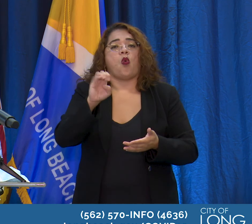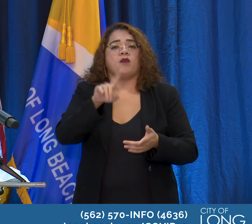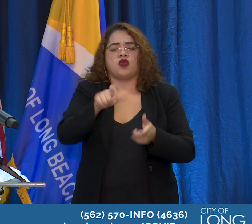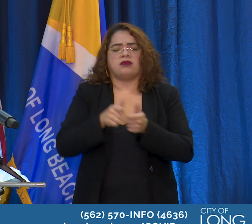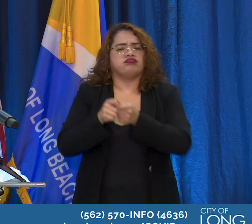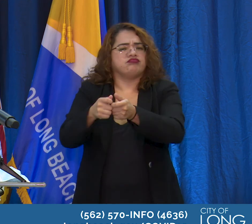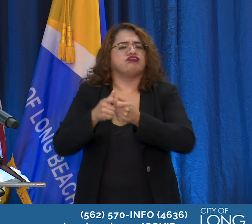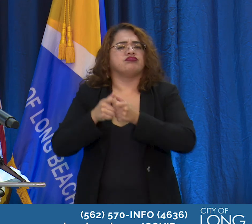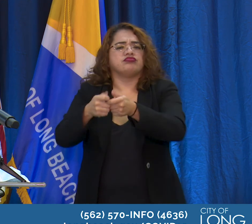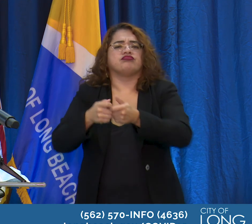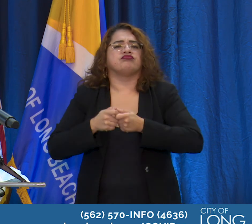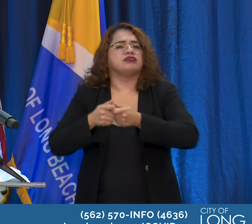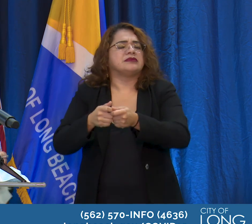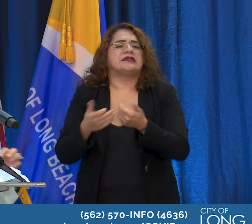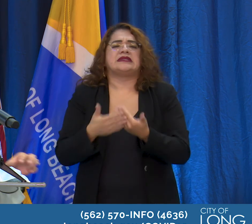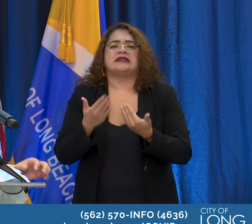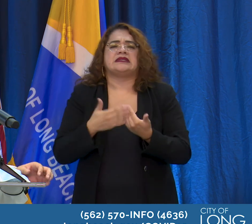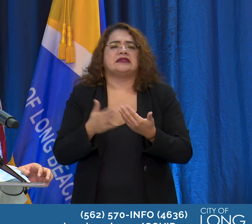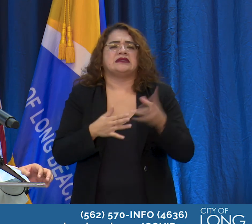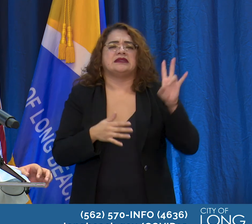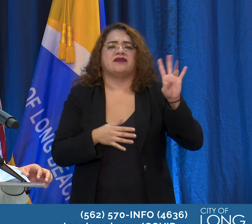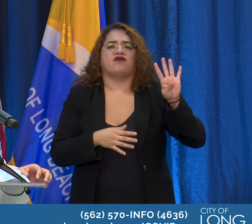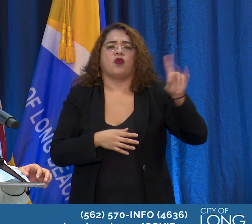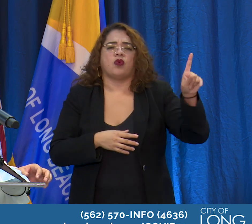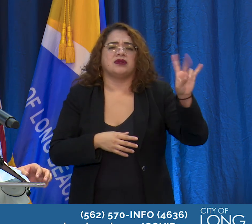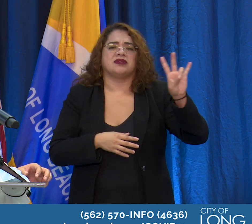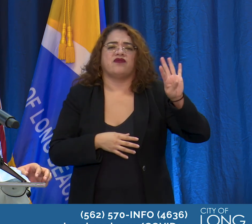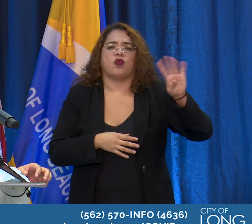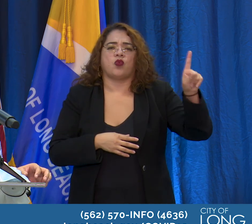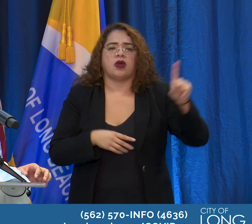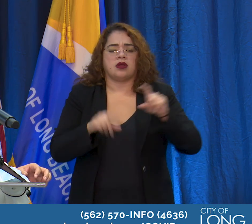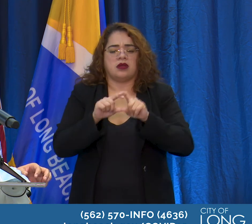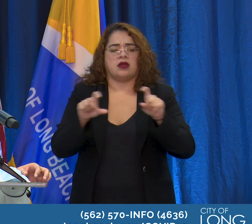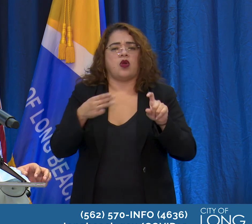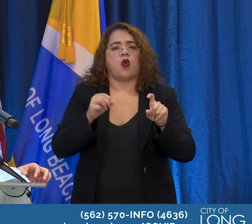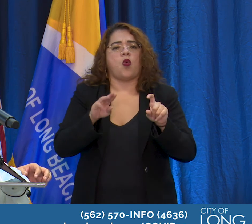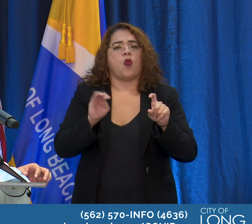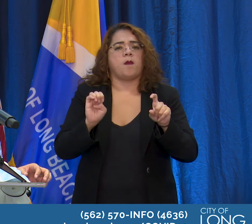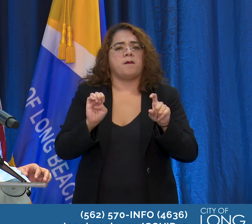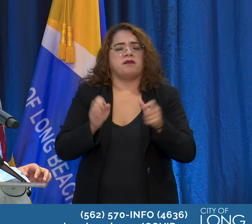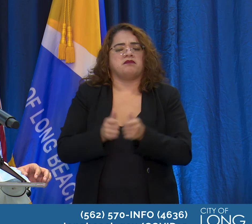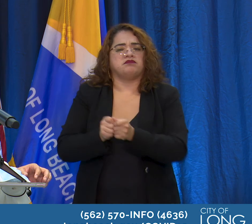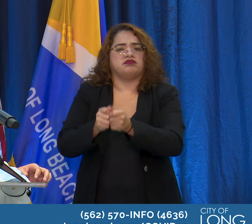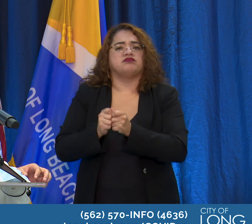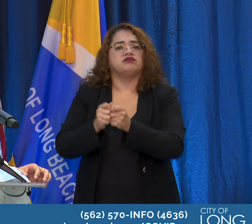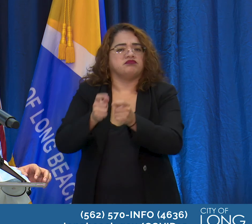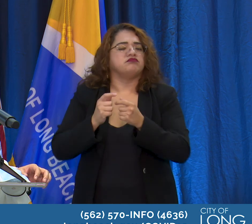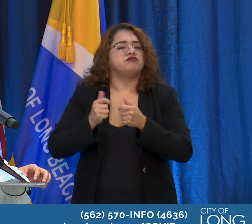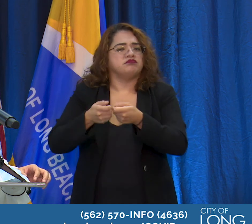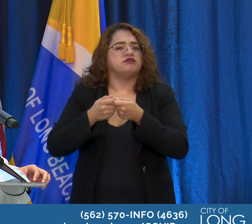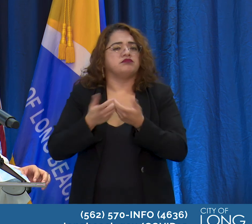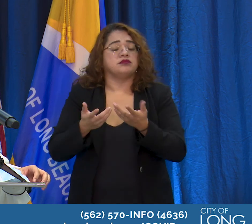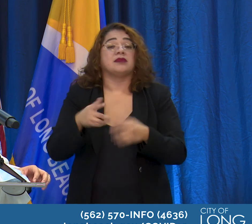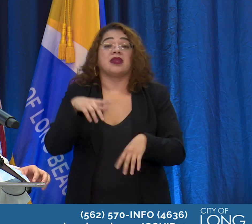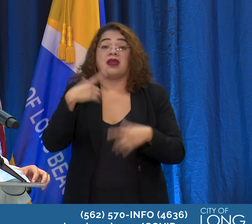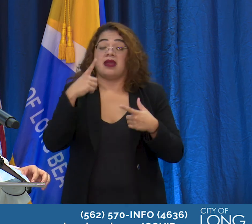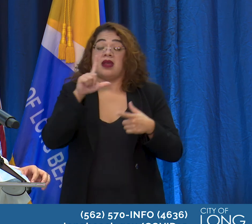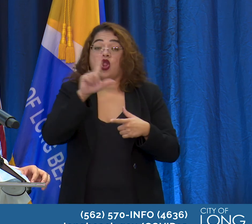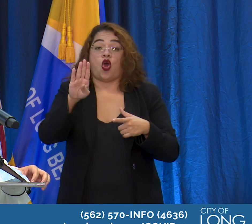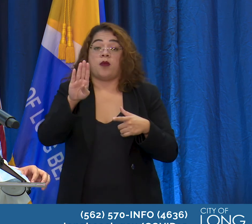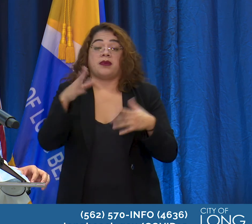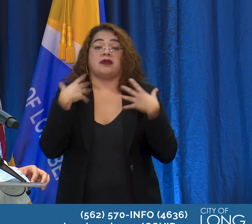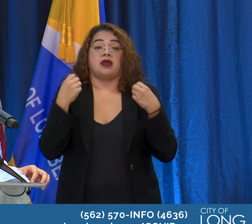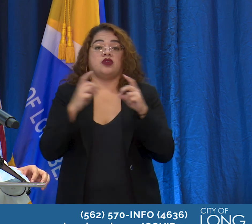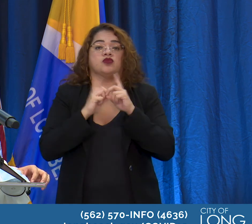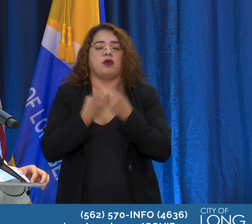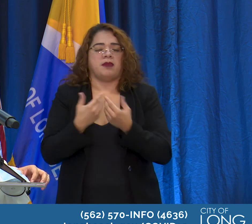HOME. El sitio web del Departamento de Salud de la ciudad también incluye recursos de salud mental. Al igual que con